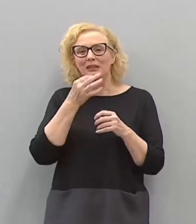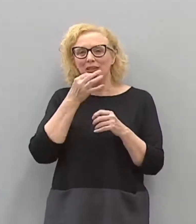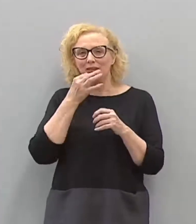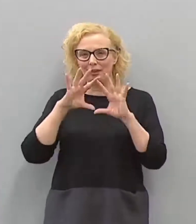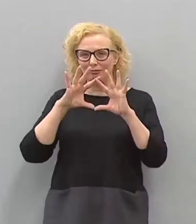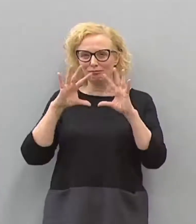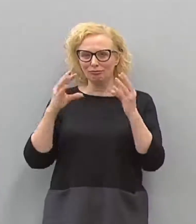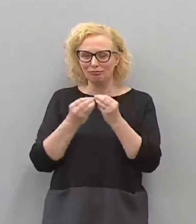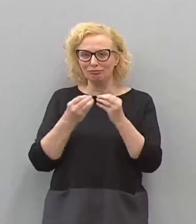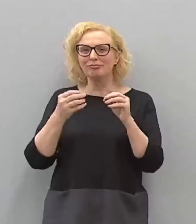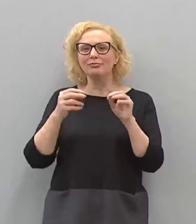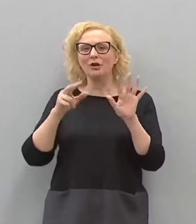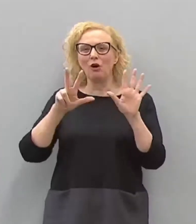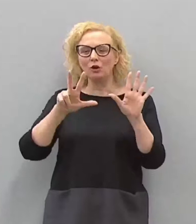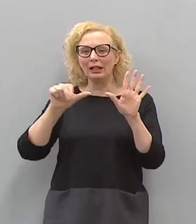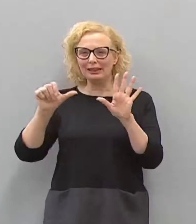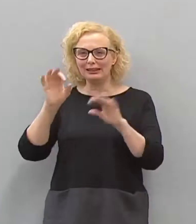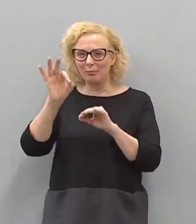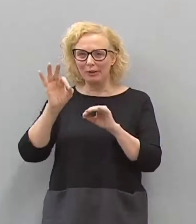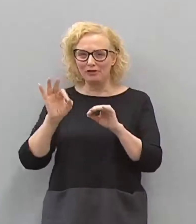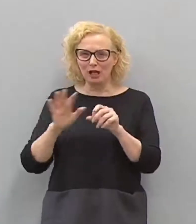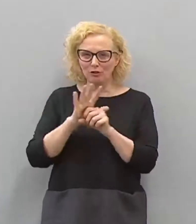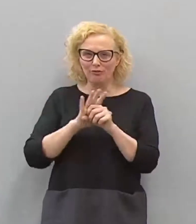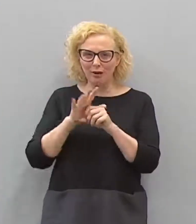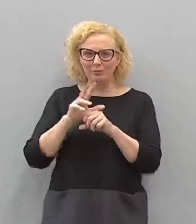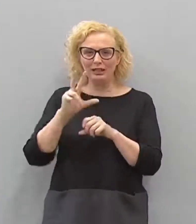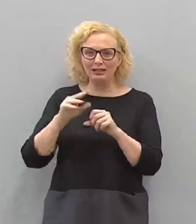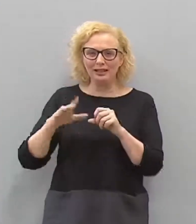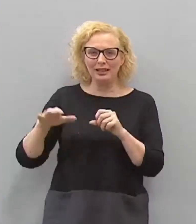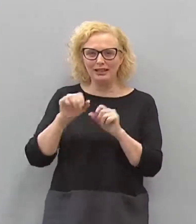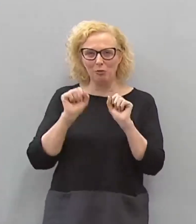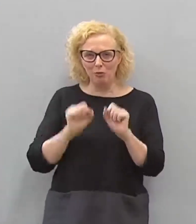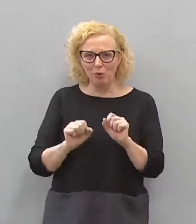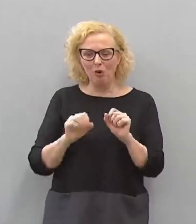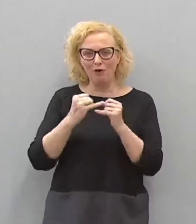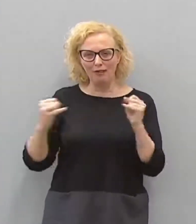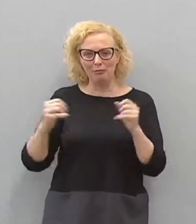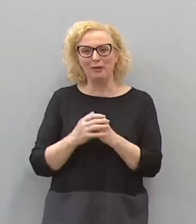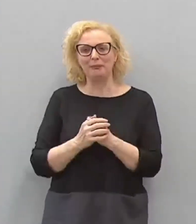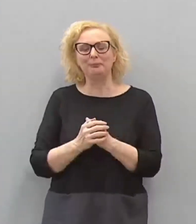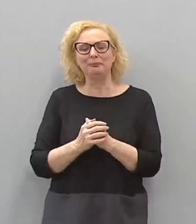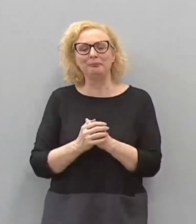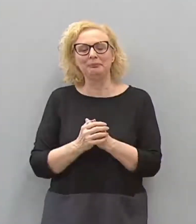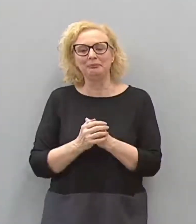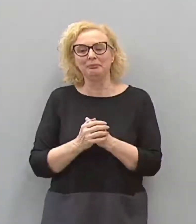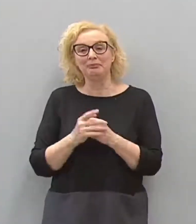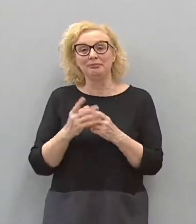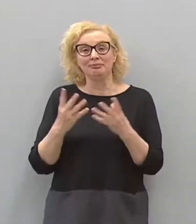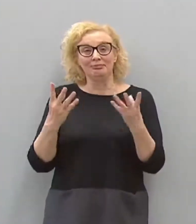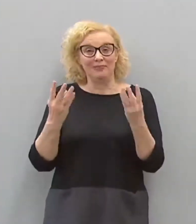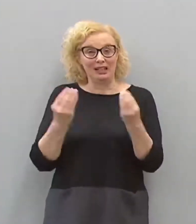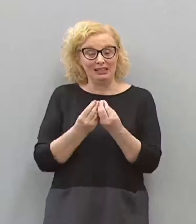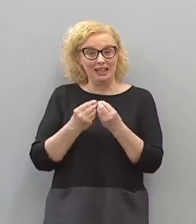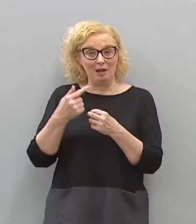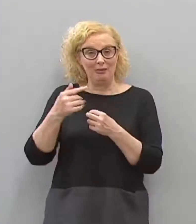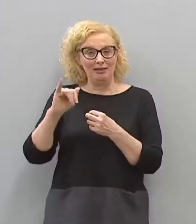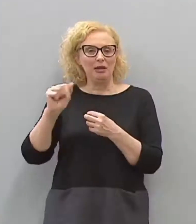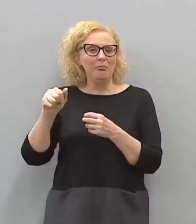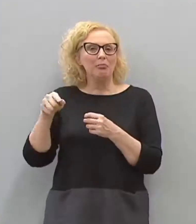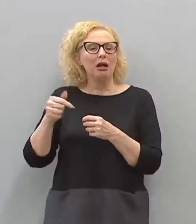meno all 86 per cento delle famiglie del trentino in parallelo team sta autonomamente